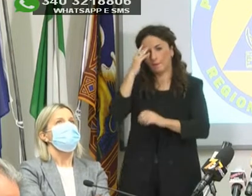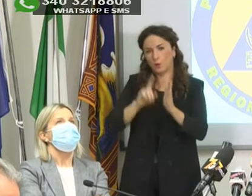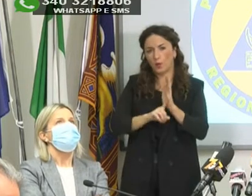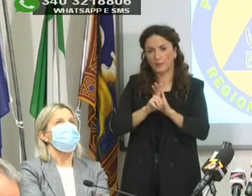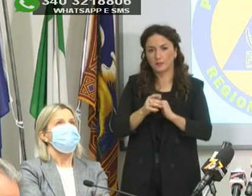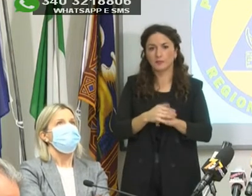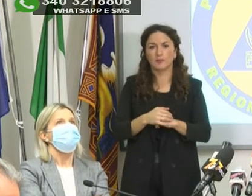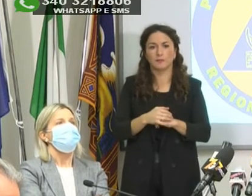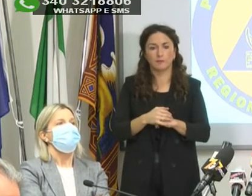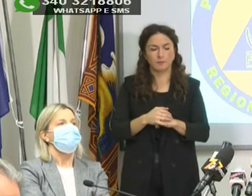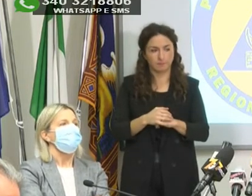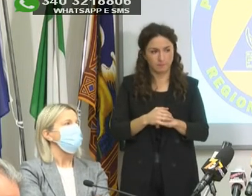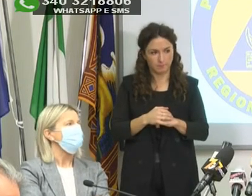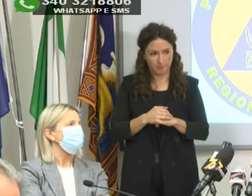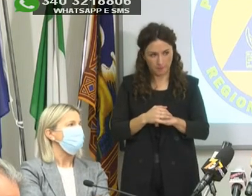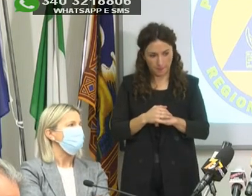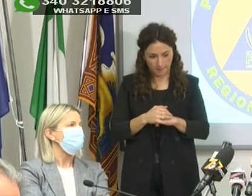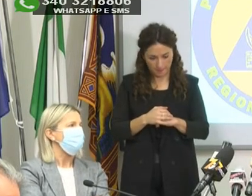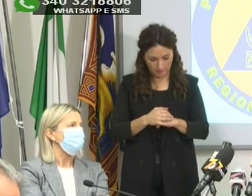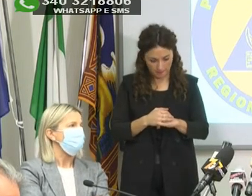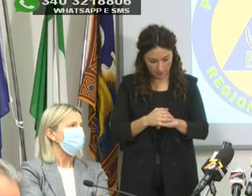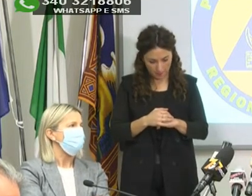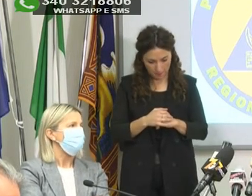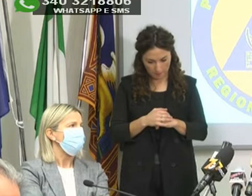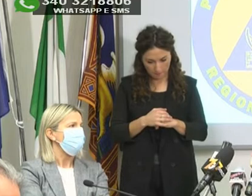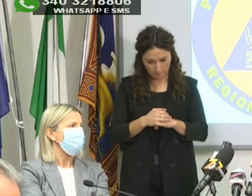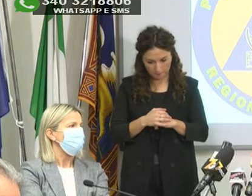per lotti. Attenzione, anche ieri sera l'ho detto in TV